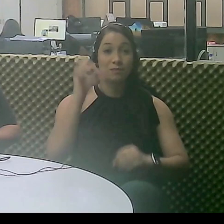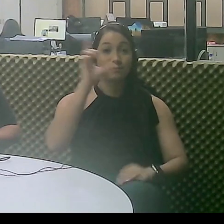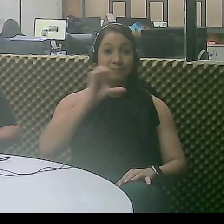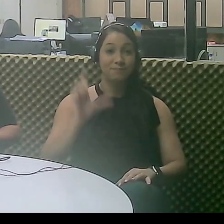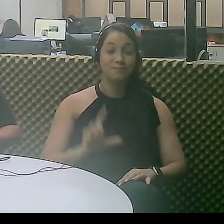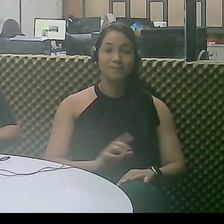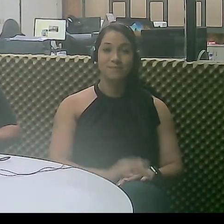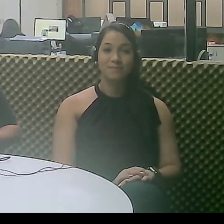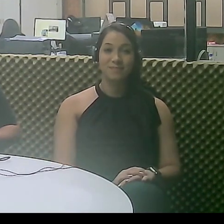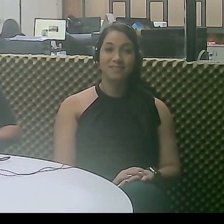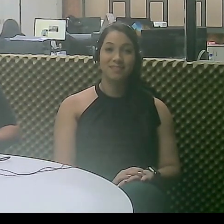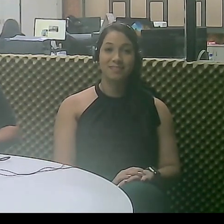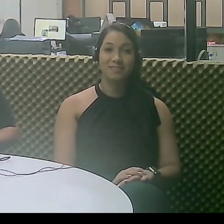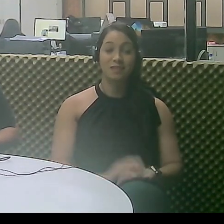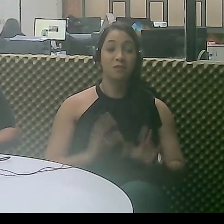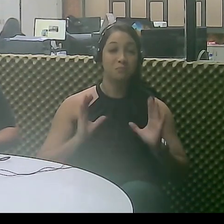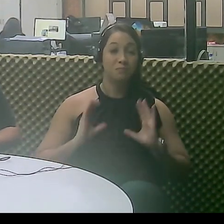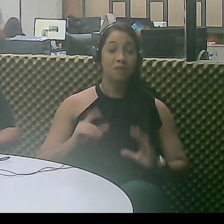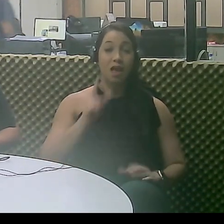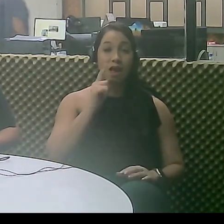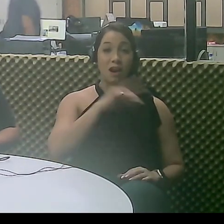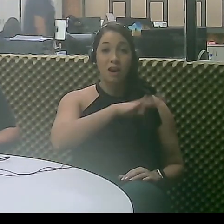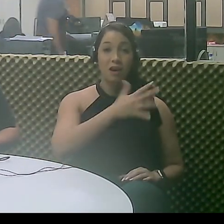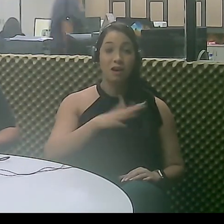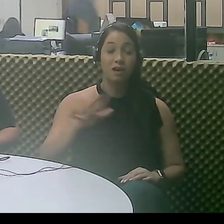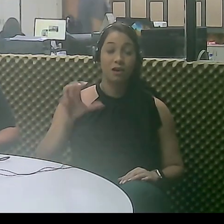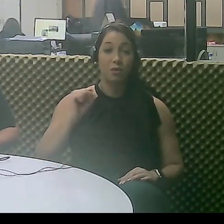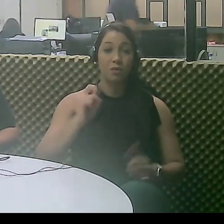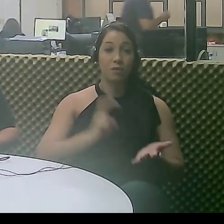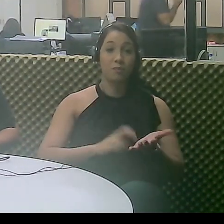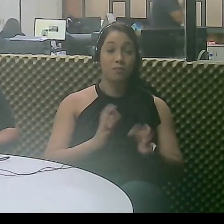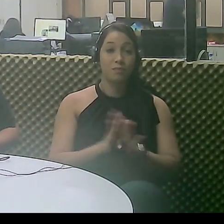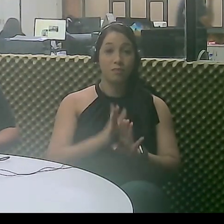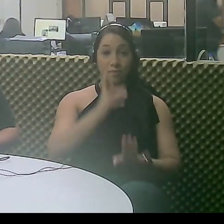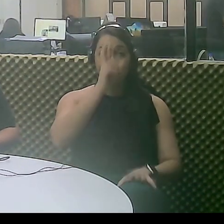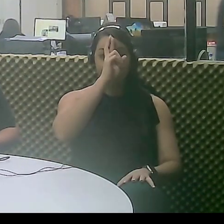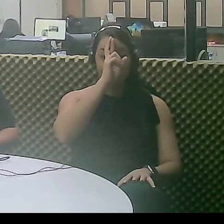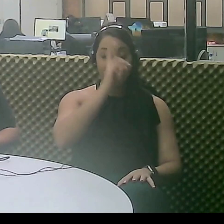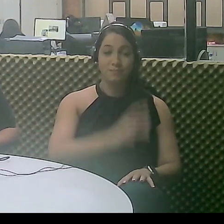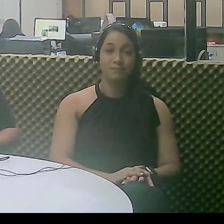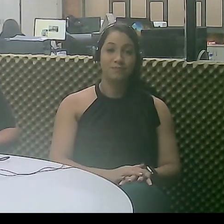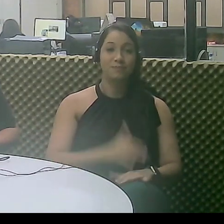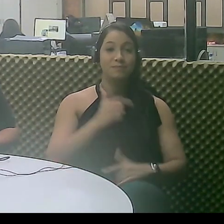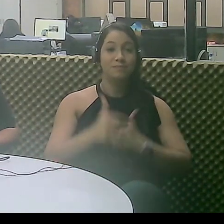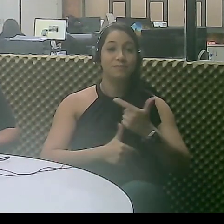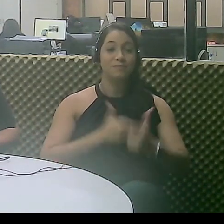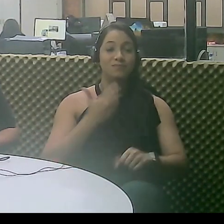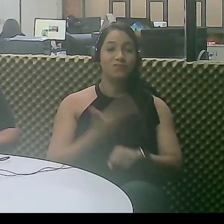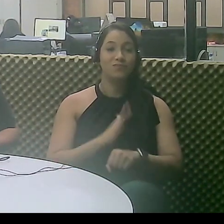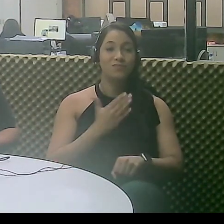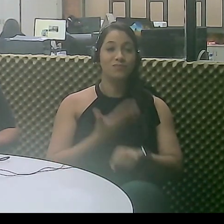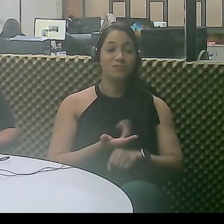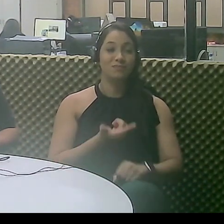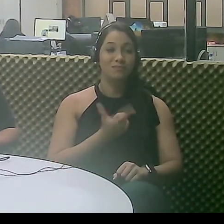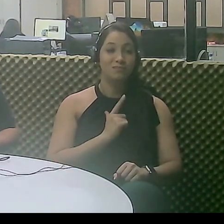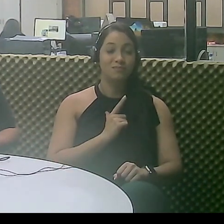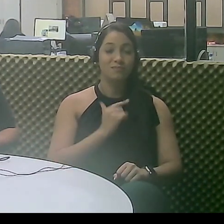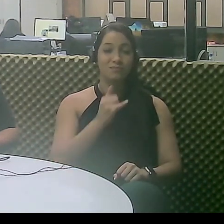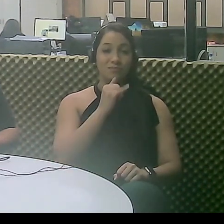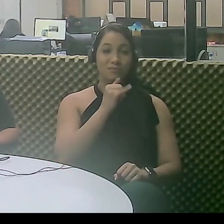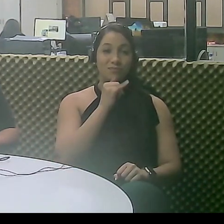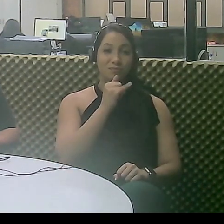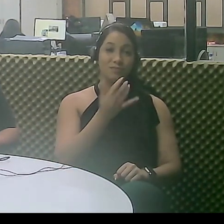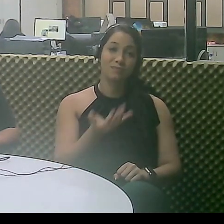de Freitas, o Parque da Lagoa, das 8 da manhã ao meio-dia. Entre os serviços e atividades oferecidas estão,